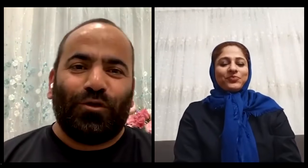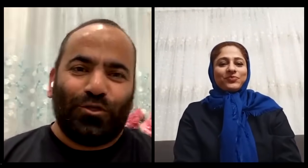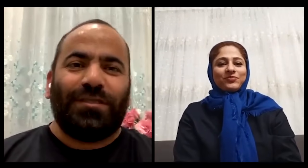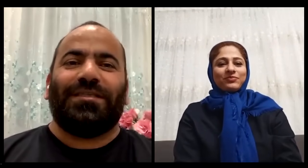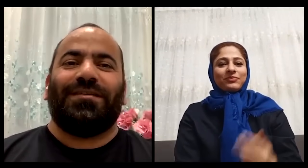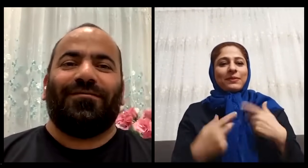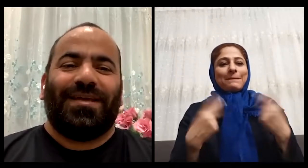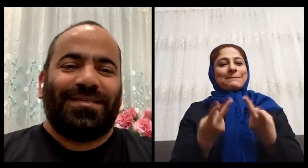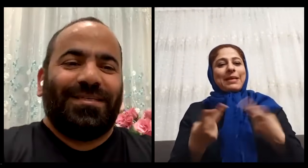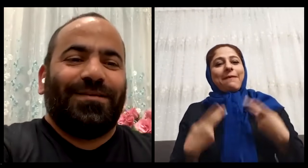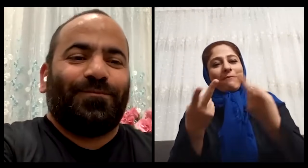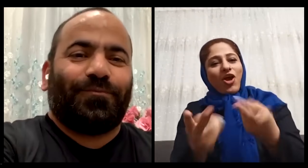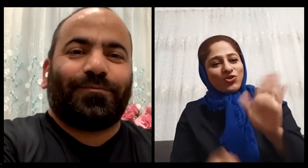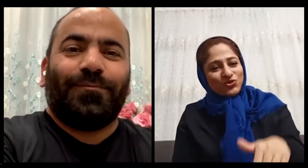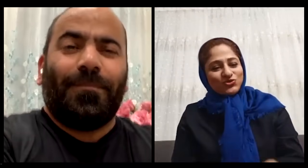مهمون ما شدین و